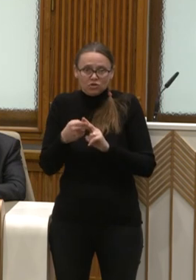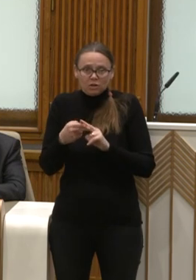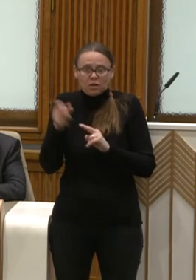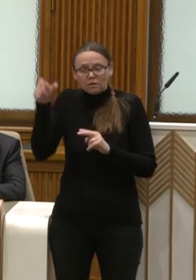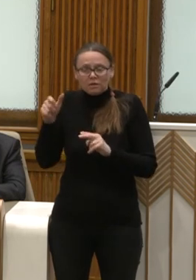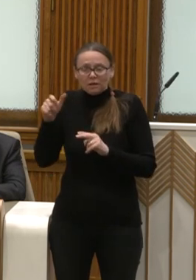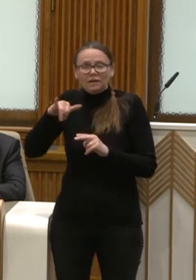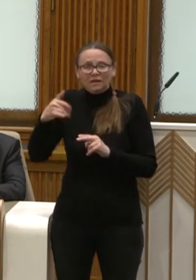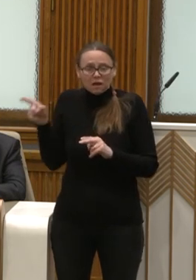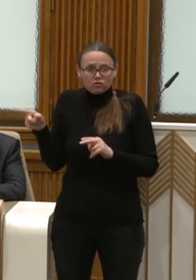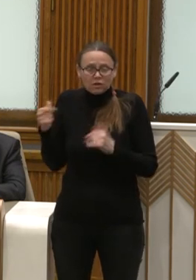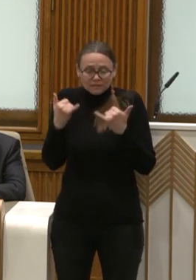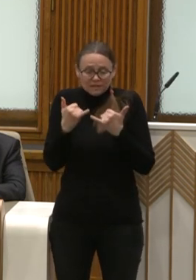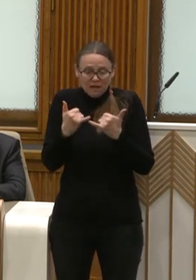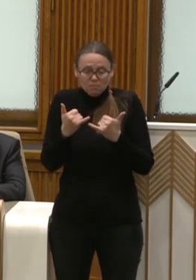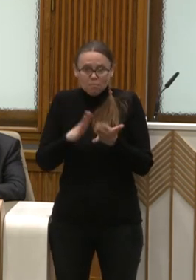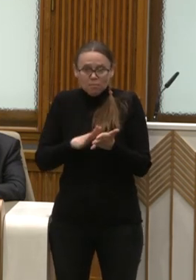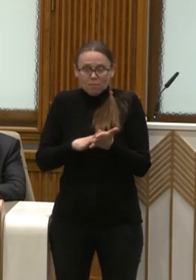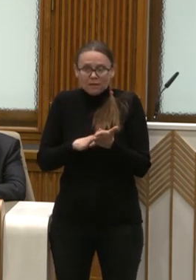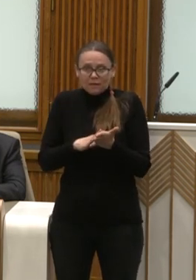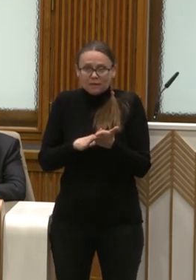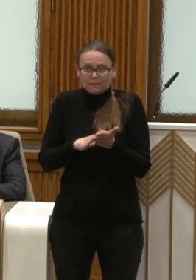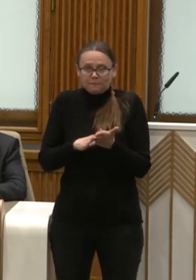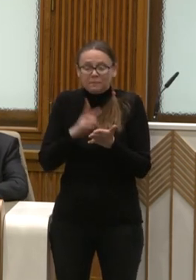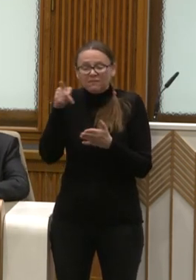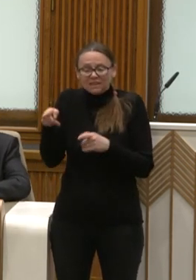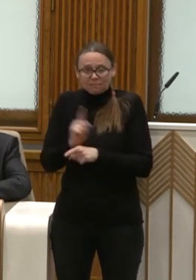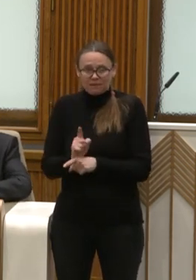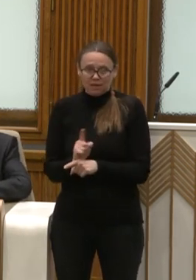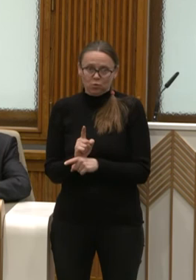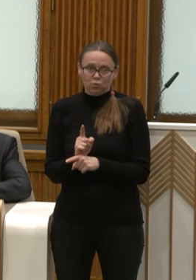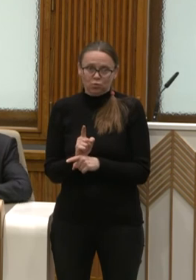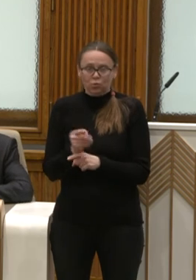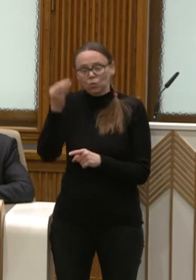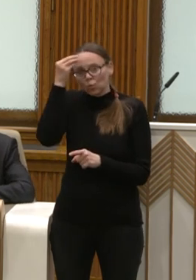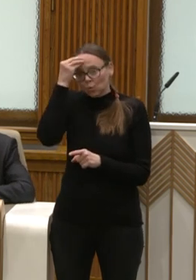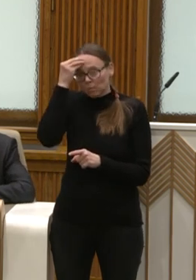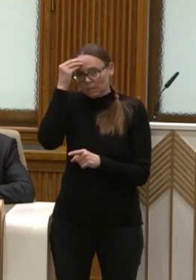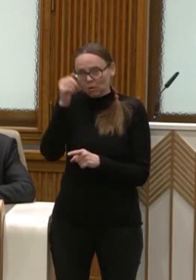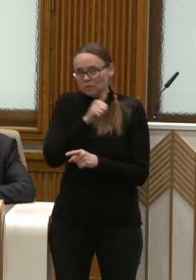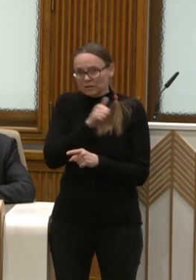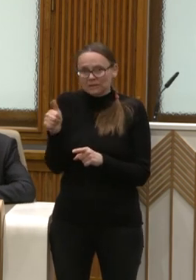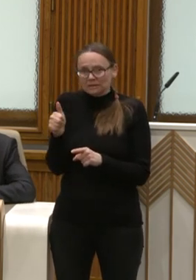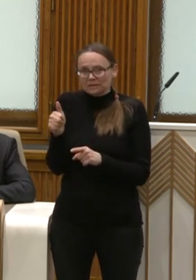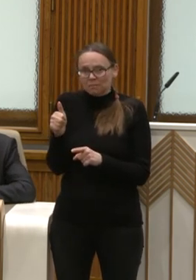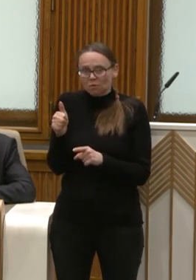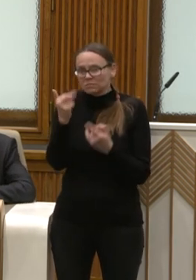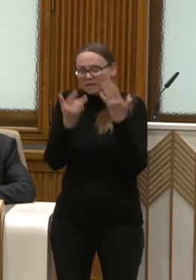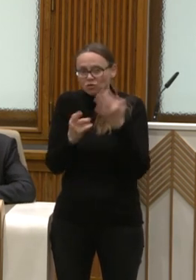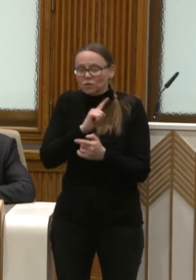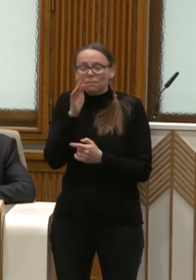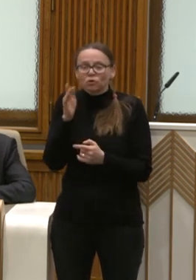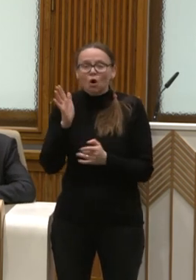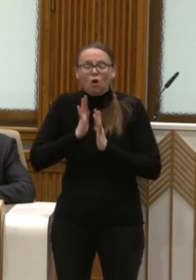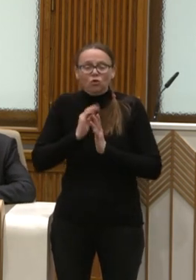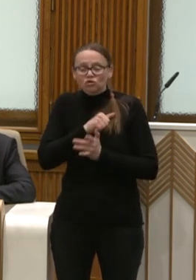To pomeni, da ne, v tem trenutku, ne, upamo samo hipotetičnem, ne bodo ogroženi samo tisti,